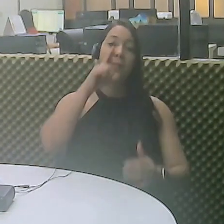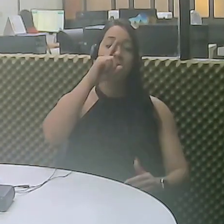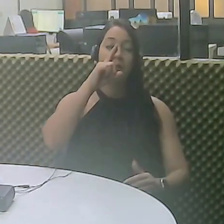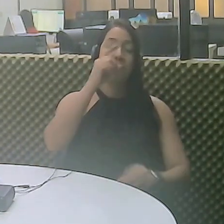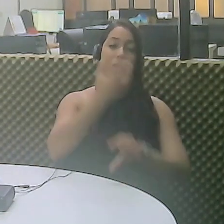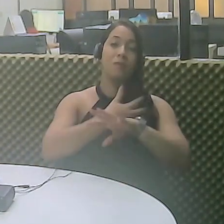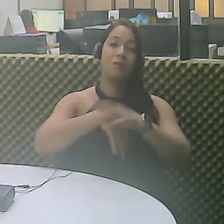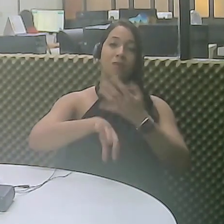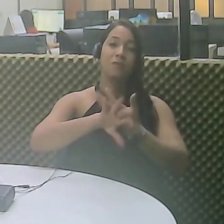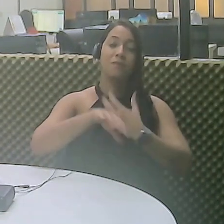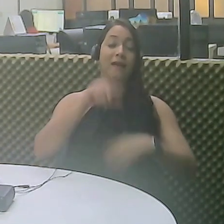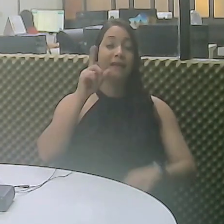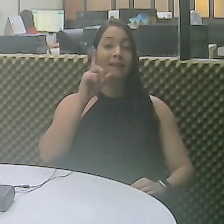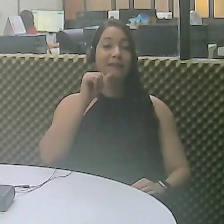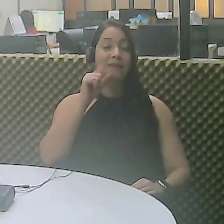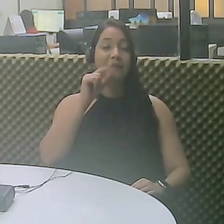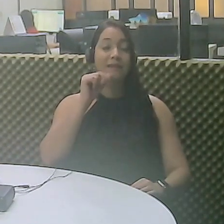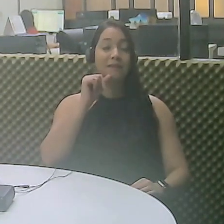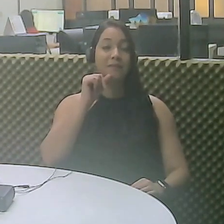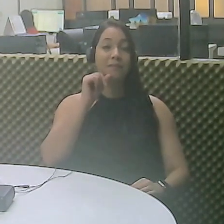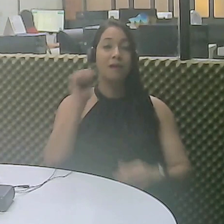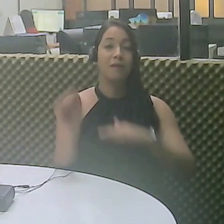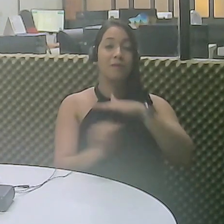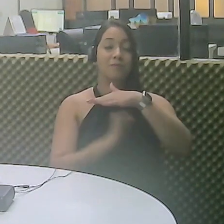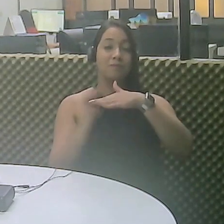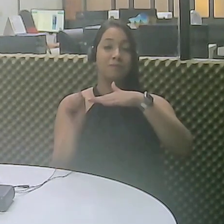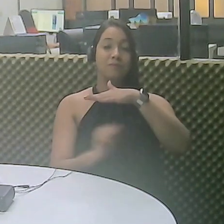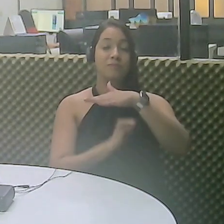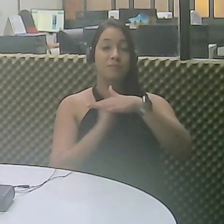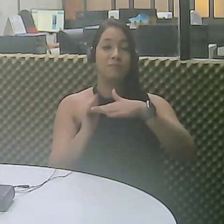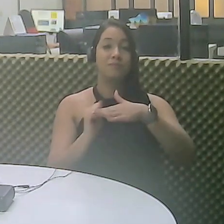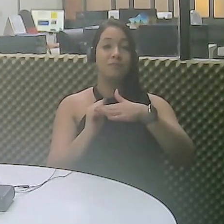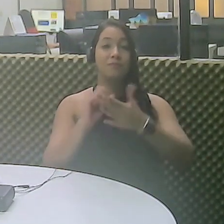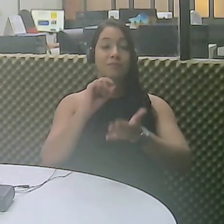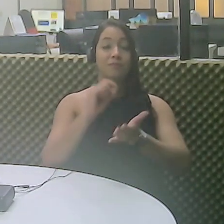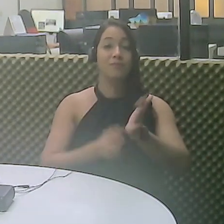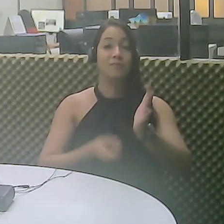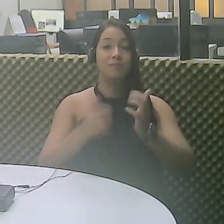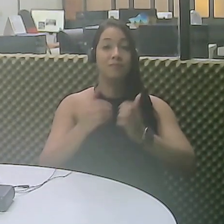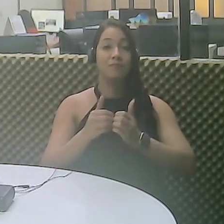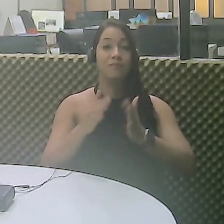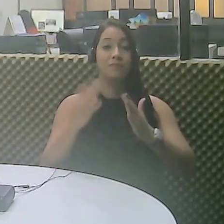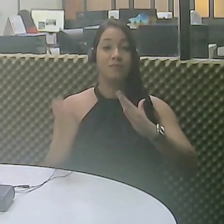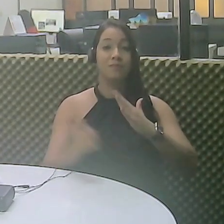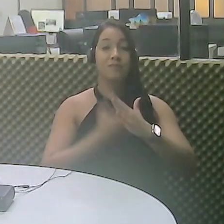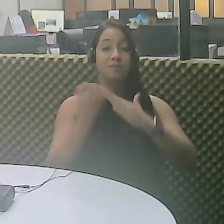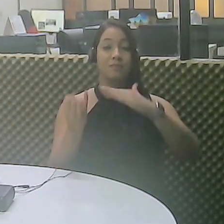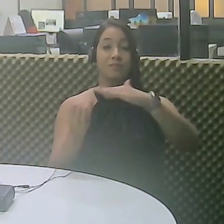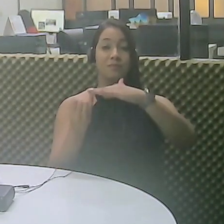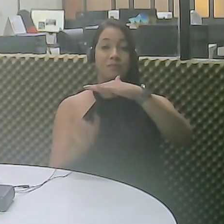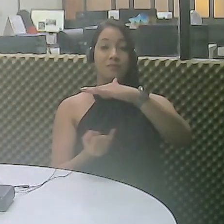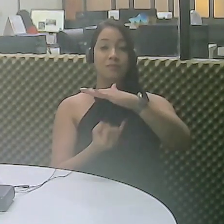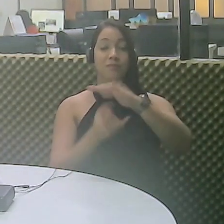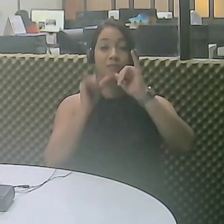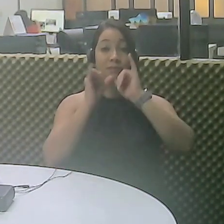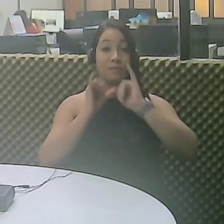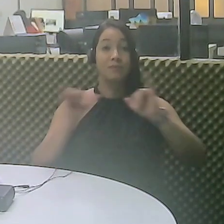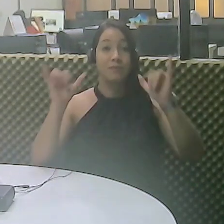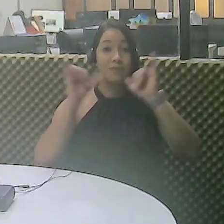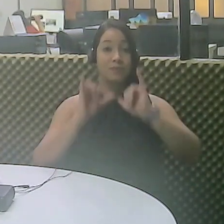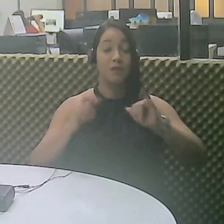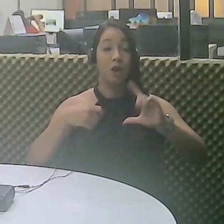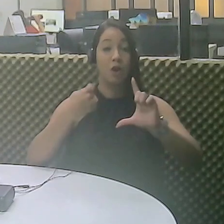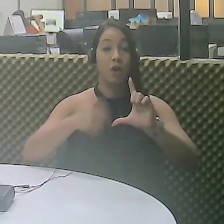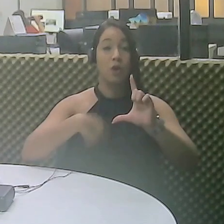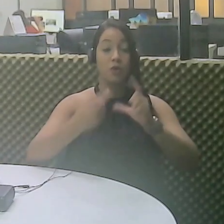ambiente? O DEMAI, Departamento Municipal de Água e Esgoto, está com cadastro aberto para empresas e instituições divulgarem os pontos de